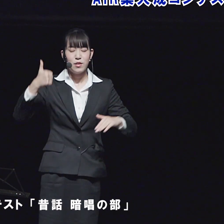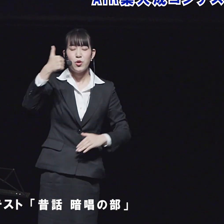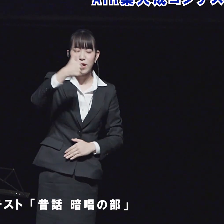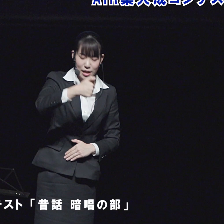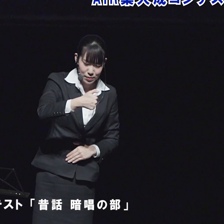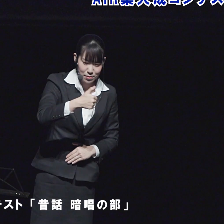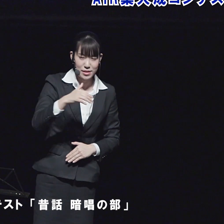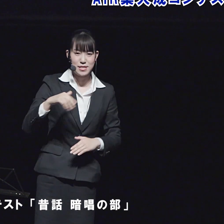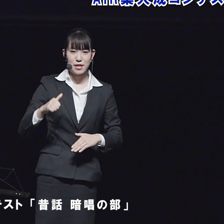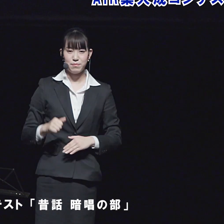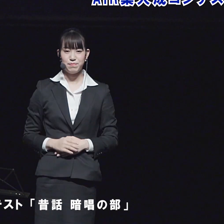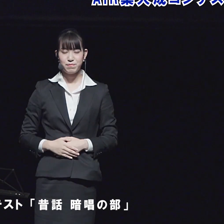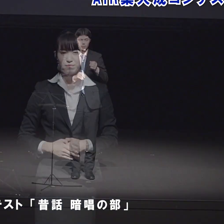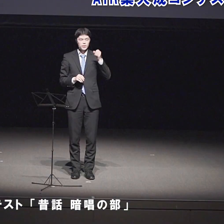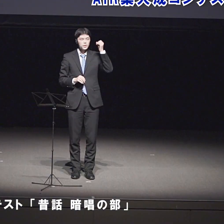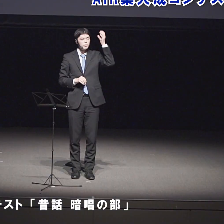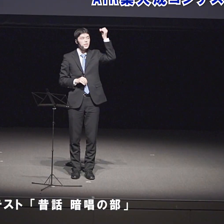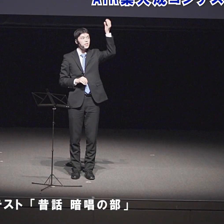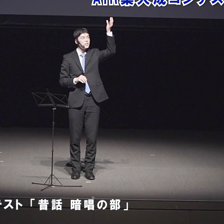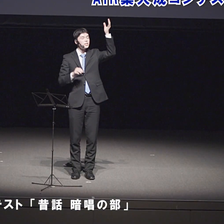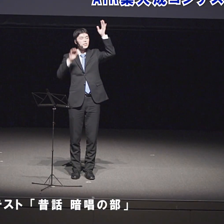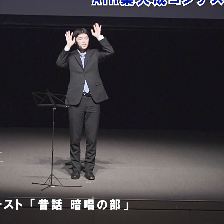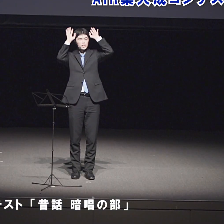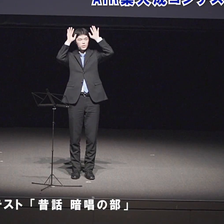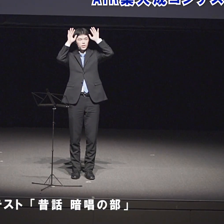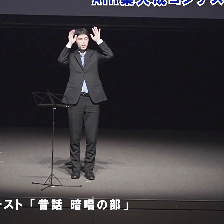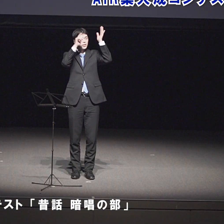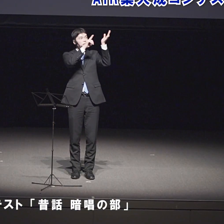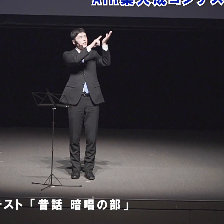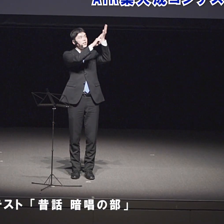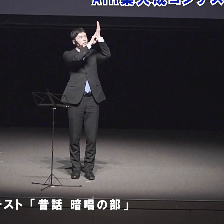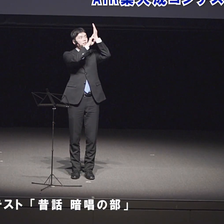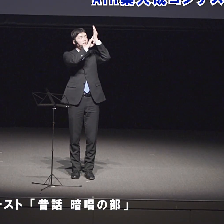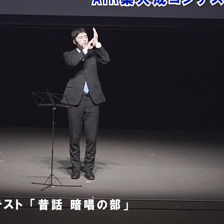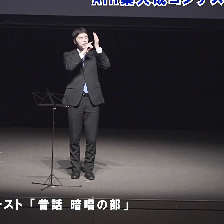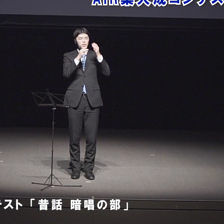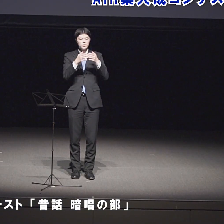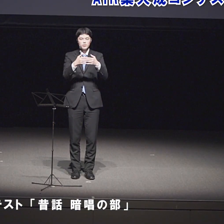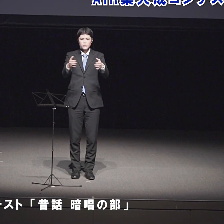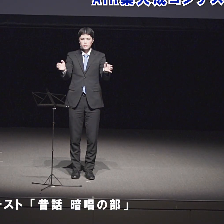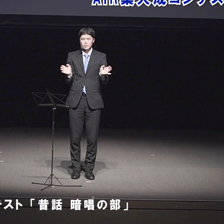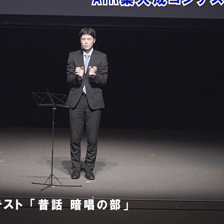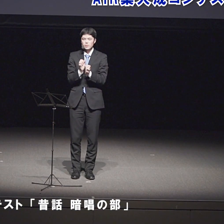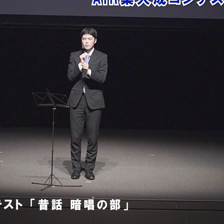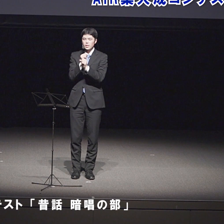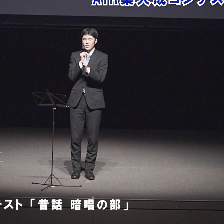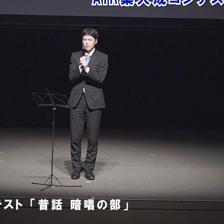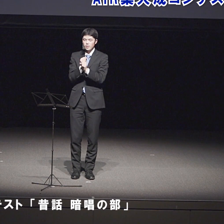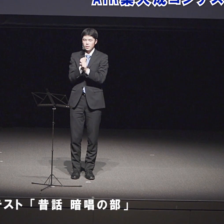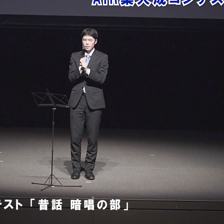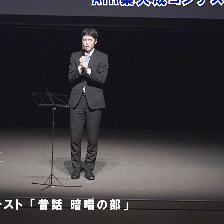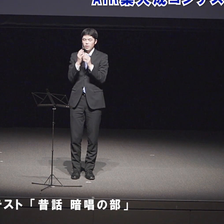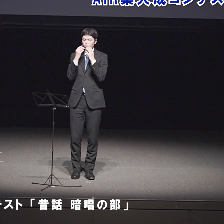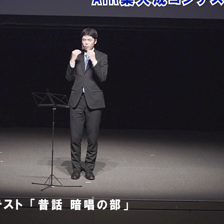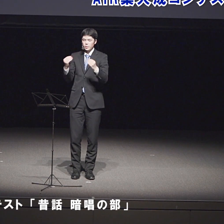と謝りました。 夢に白が出て臼を作って、お餅